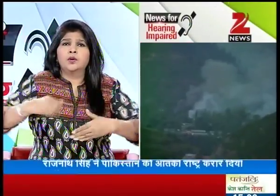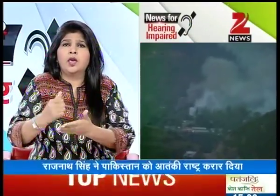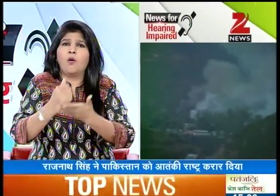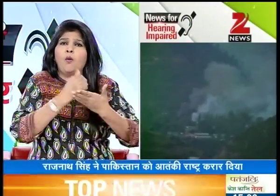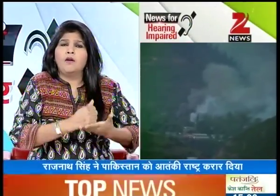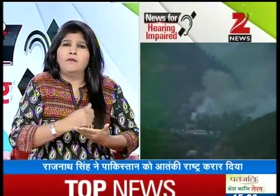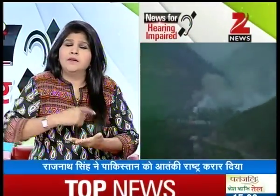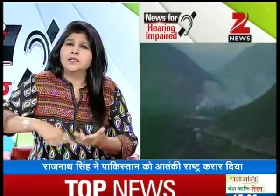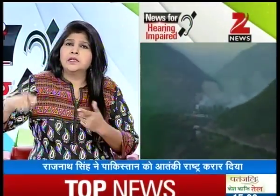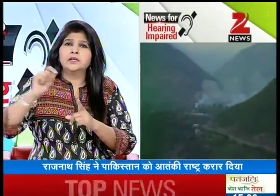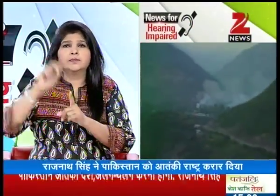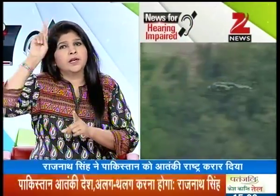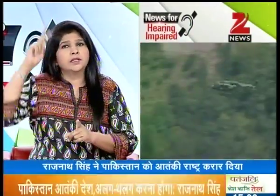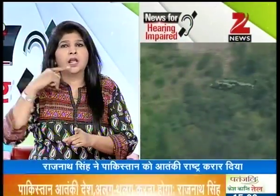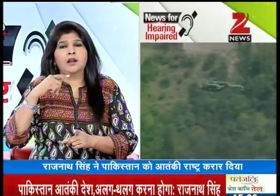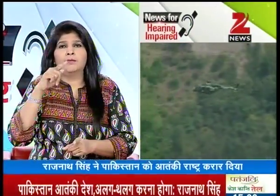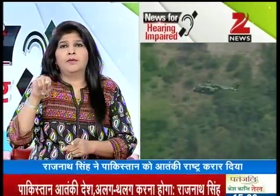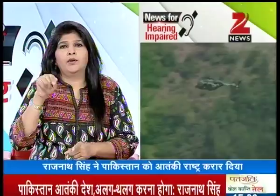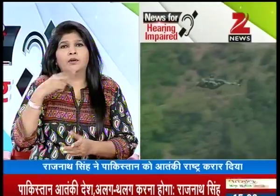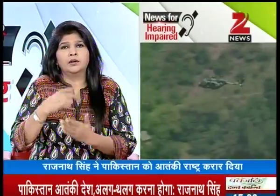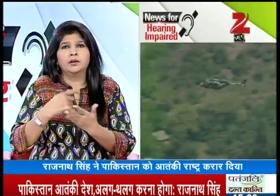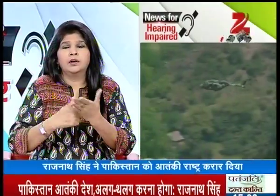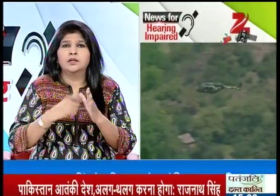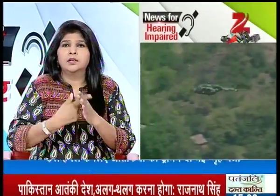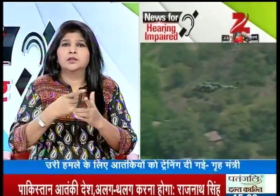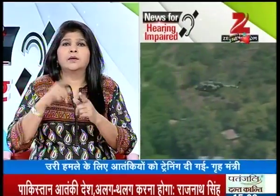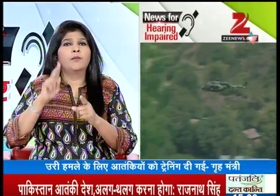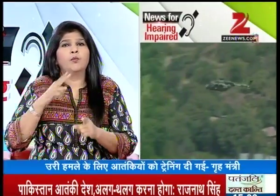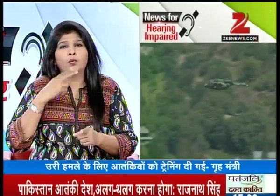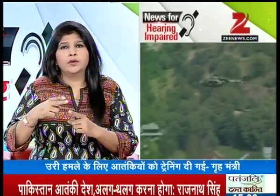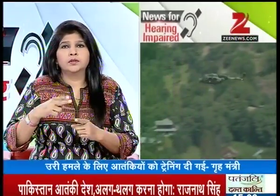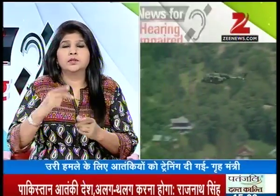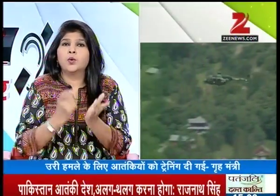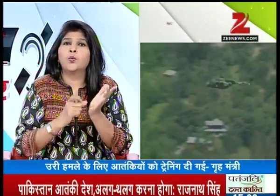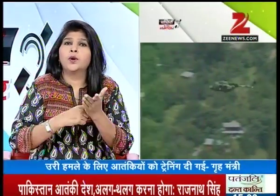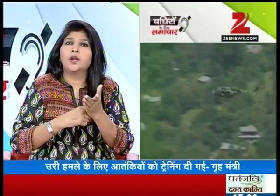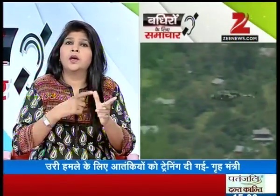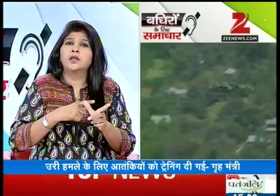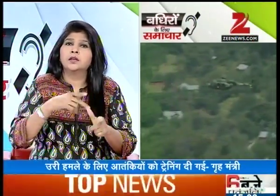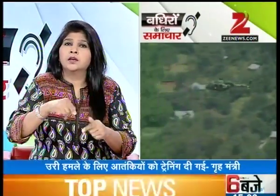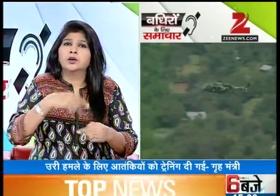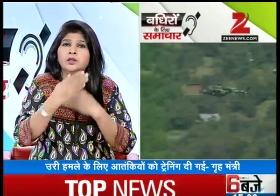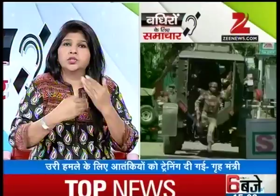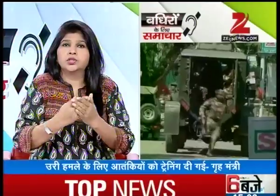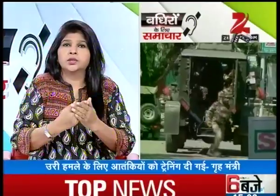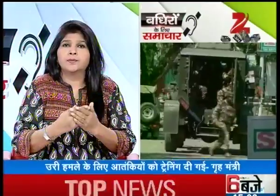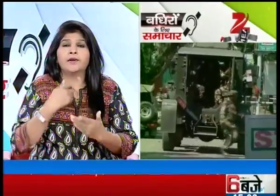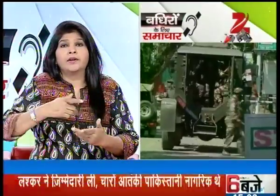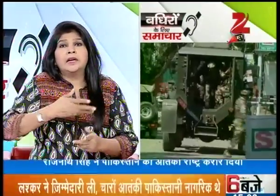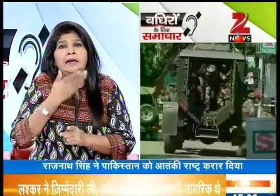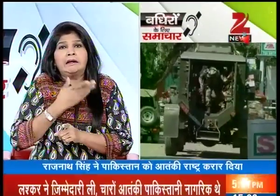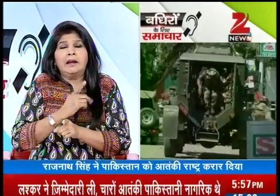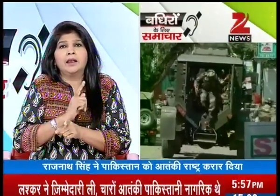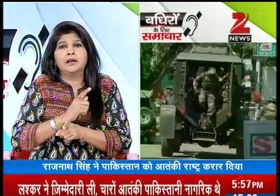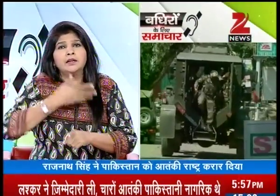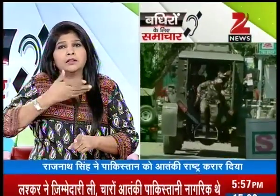की निंदा की है। राजनाथ सिंह के मुताबिक उरी आतंकी हमले में शामिल आतंकियों को विशेष तौर